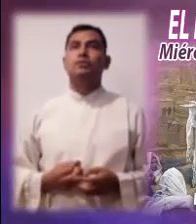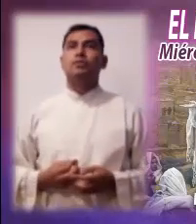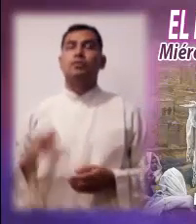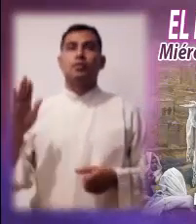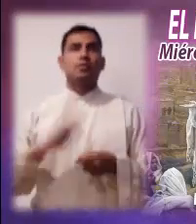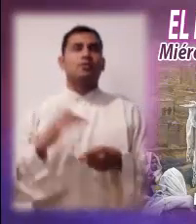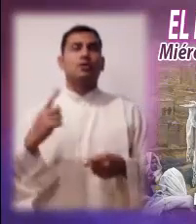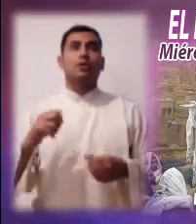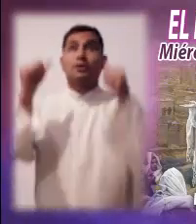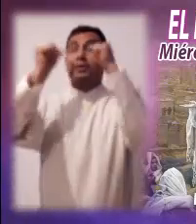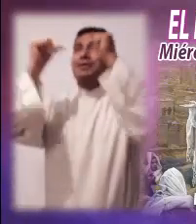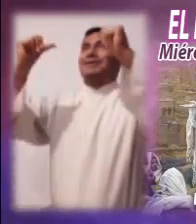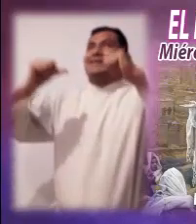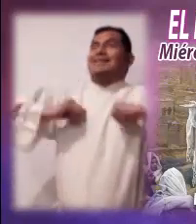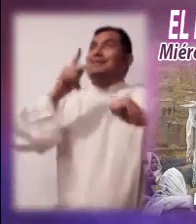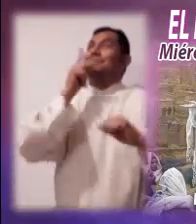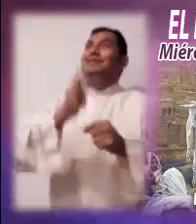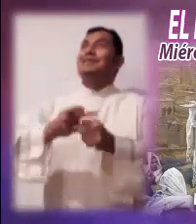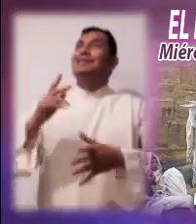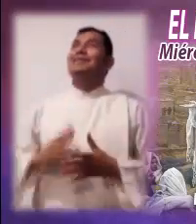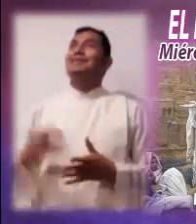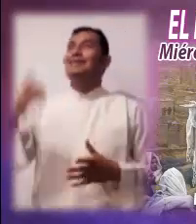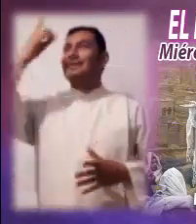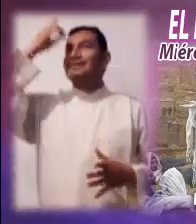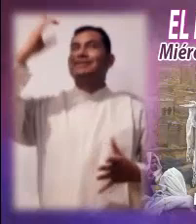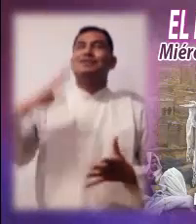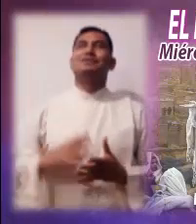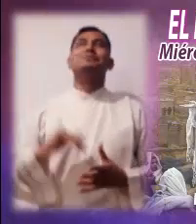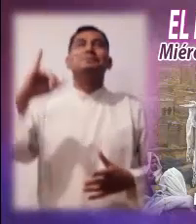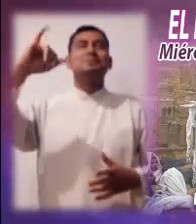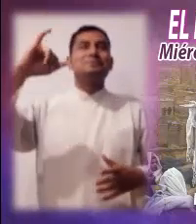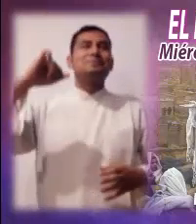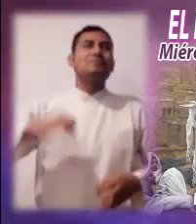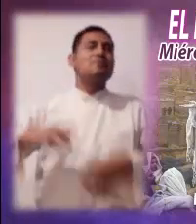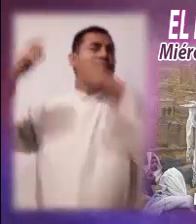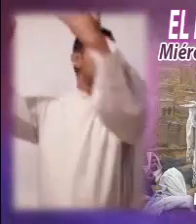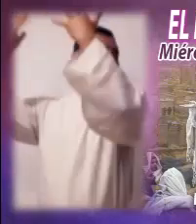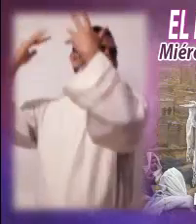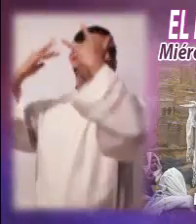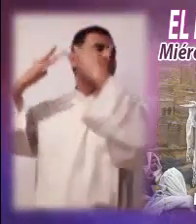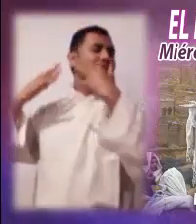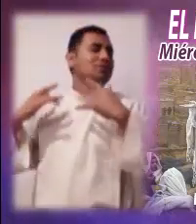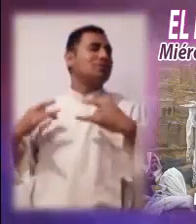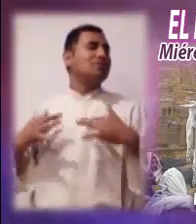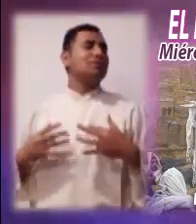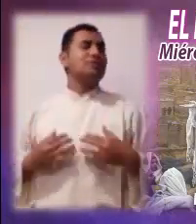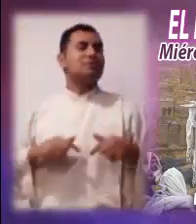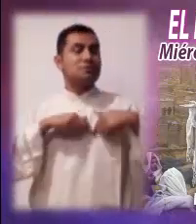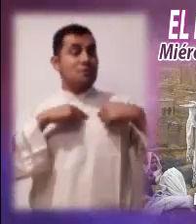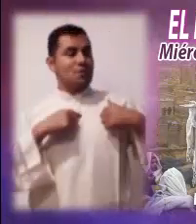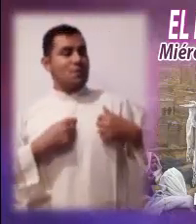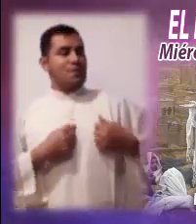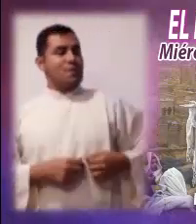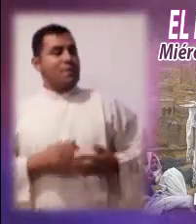causado. Junto con Jesús, en especial en esta pandemia, desde nuestra pequeñez y nuestra